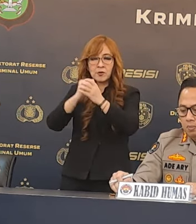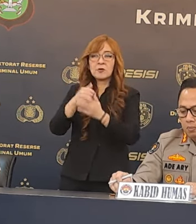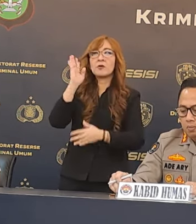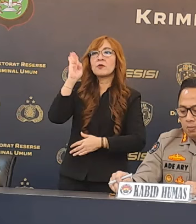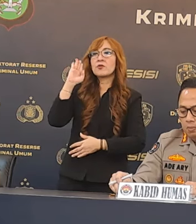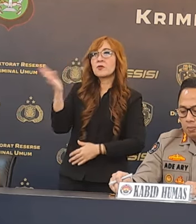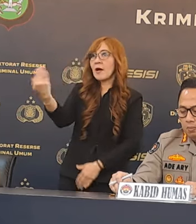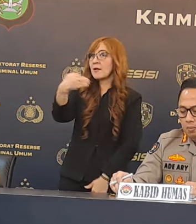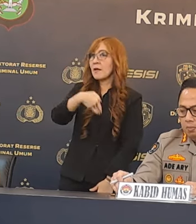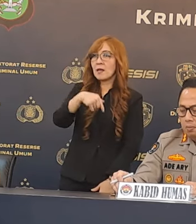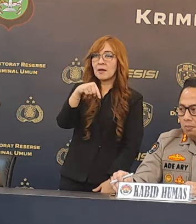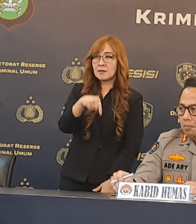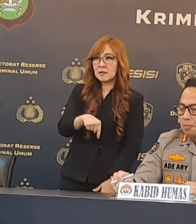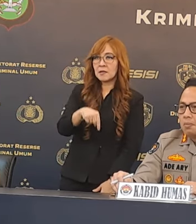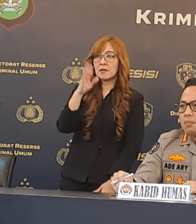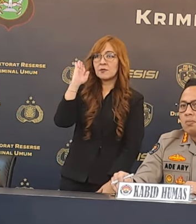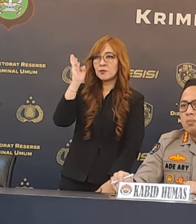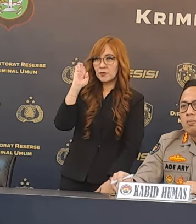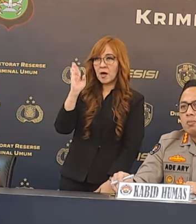hadir.